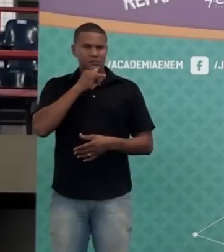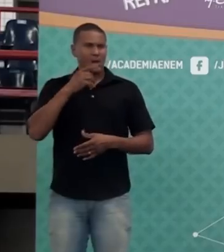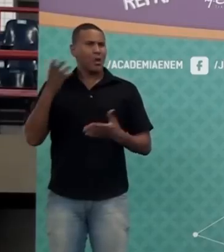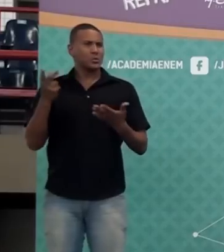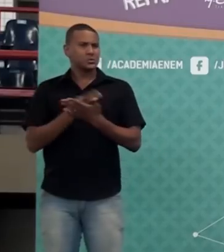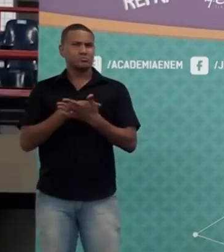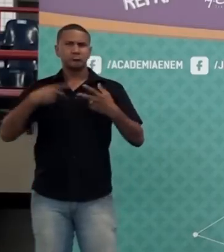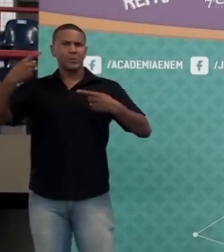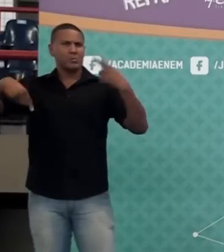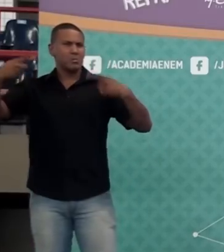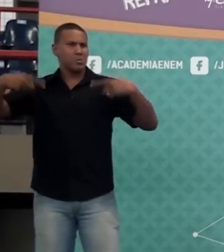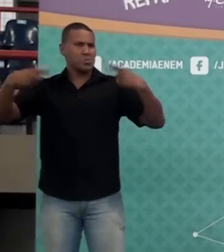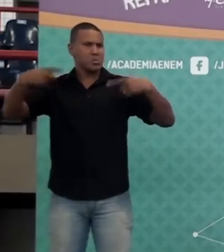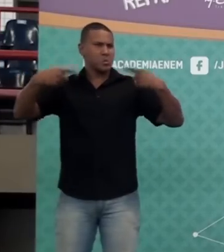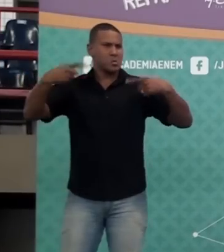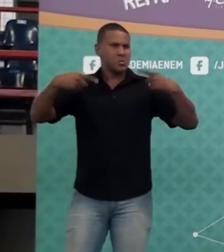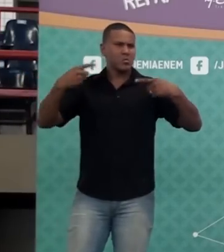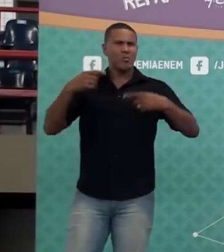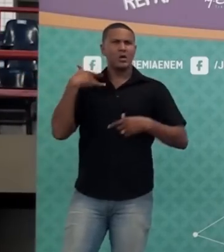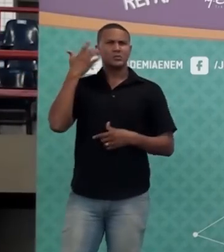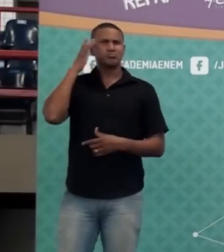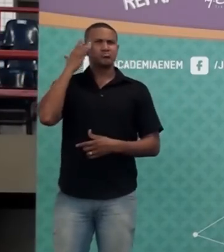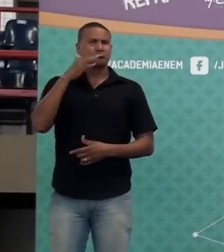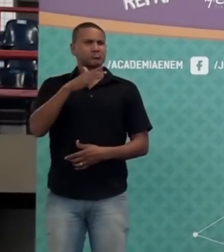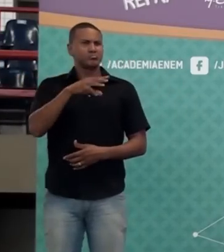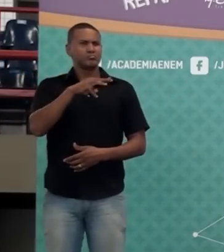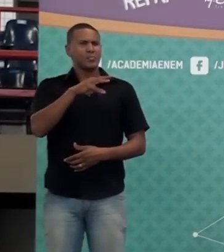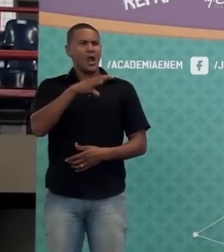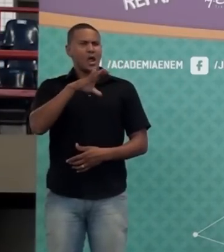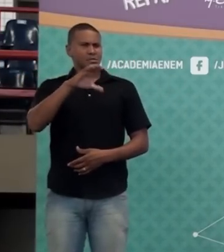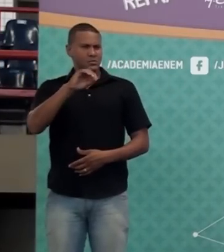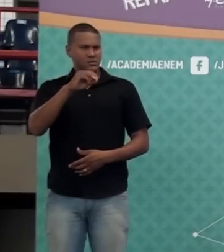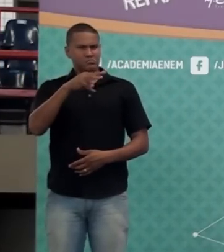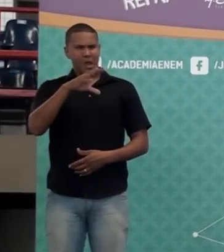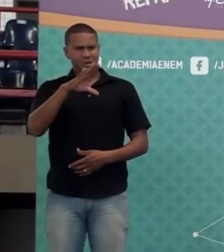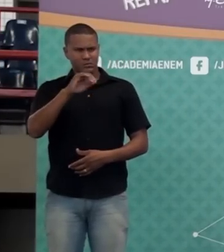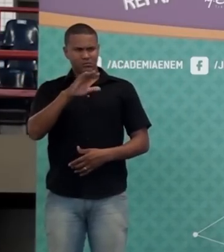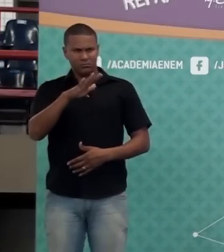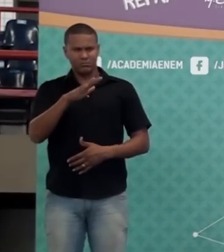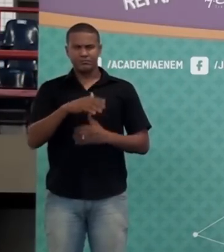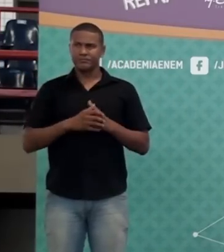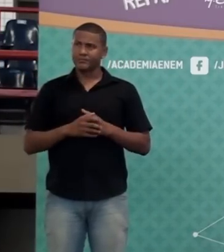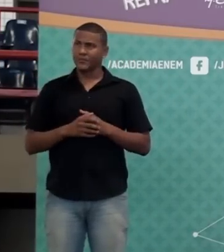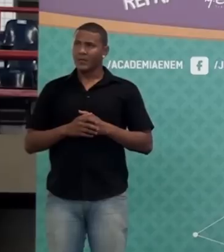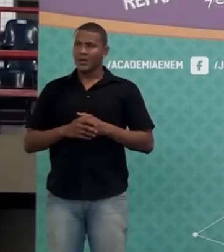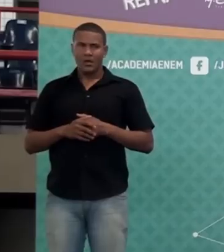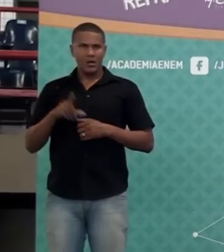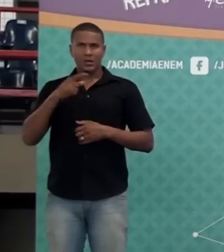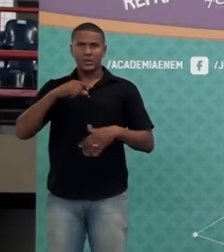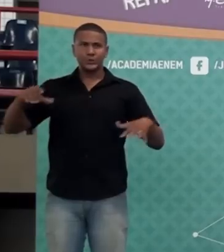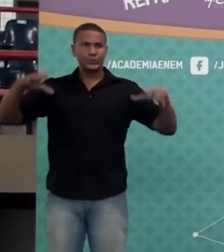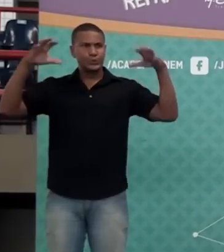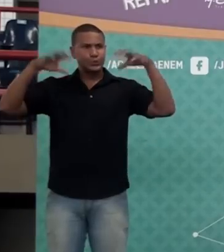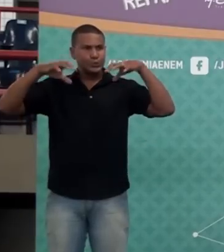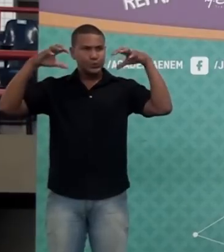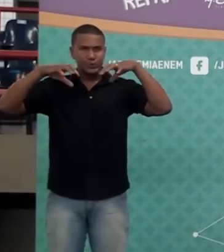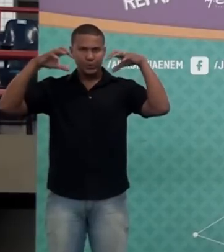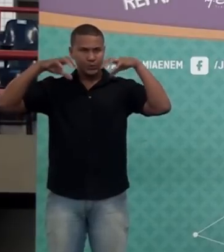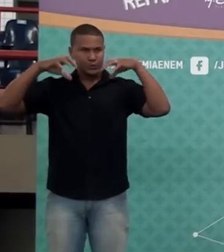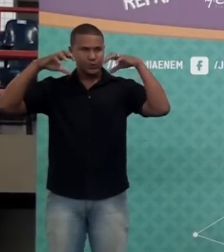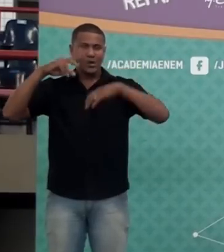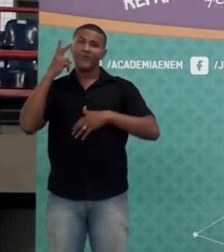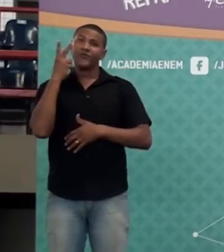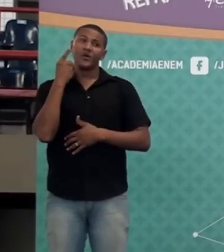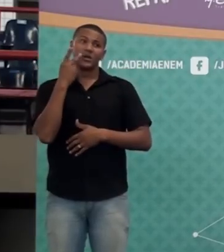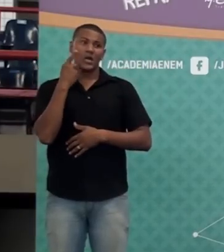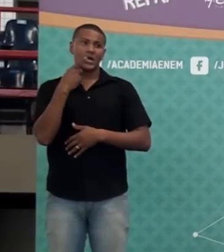que deu, salvo engano foi em março, que um grande jornal de Fortaleza botou assim, chuva para Fortaleza. E